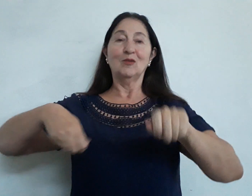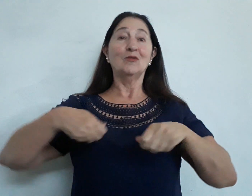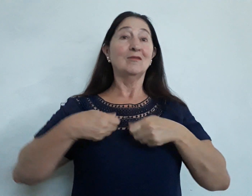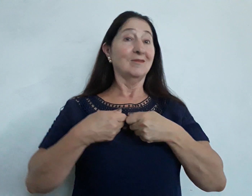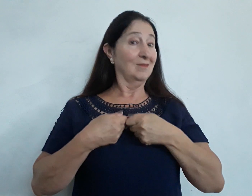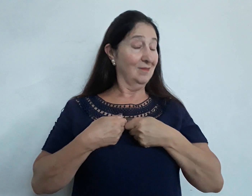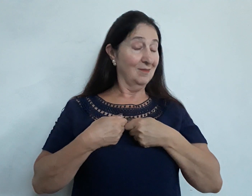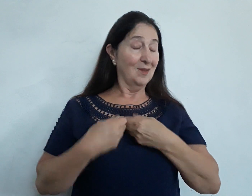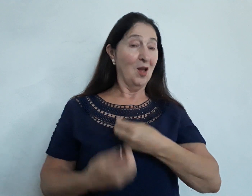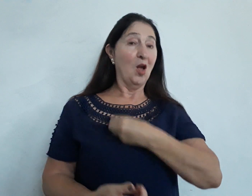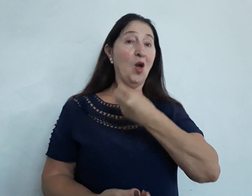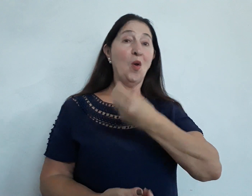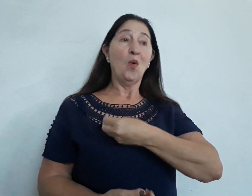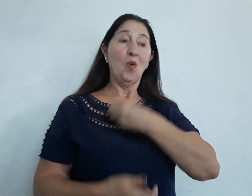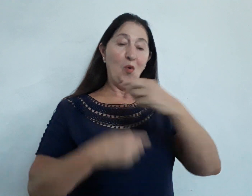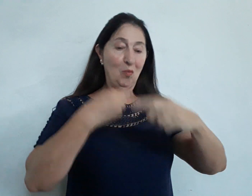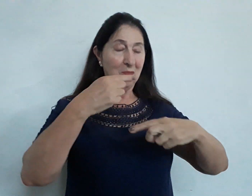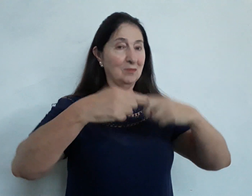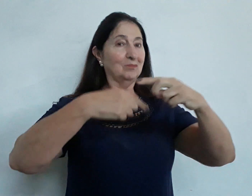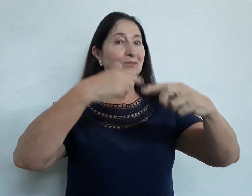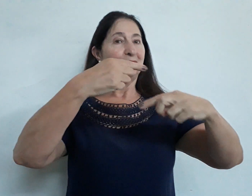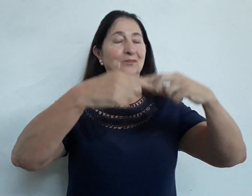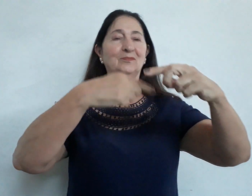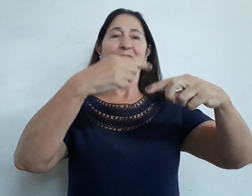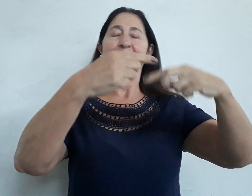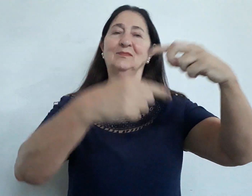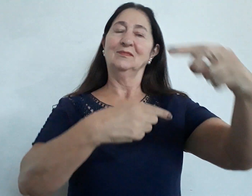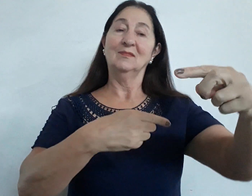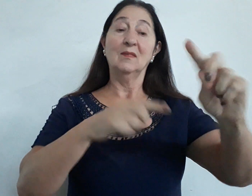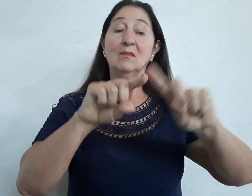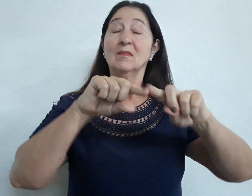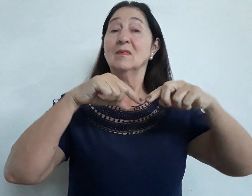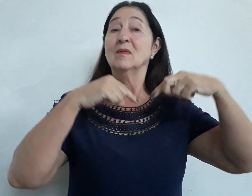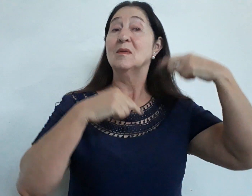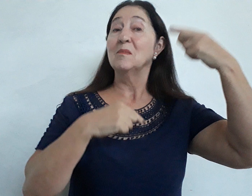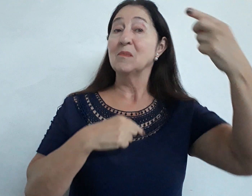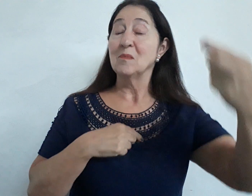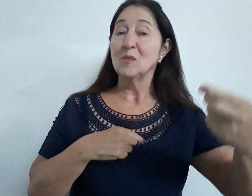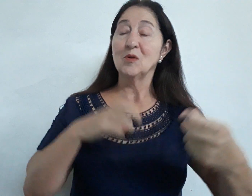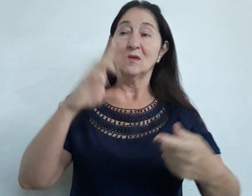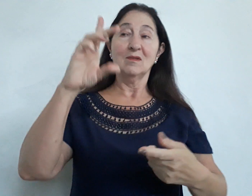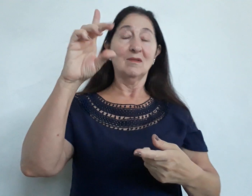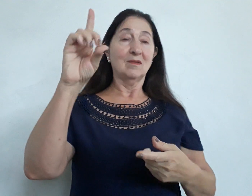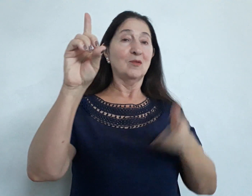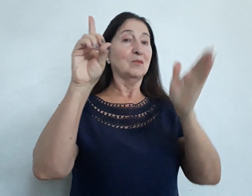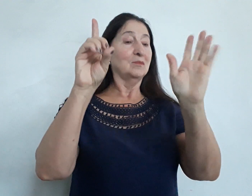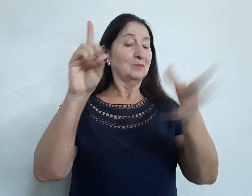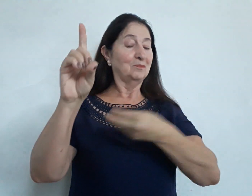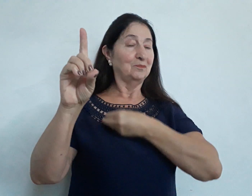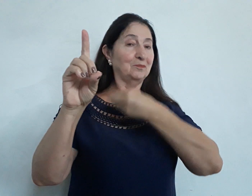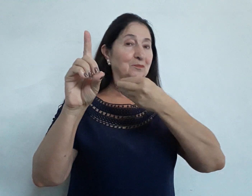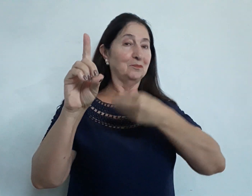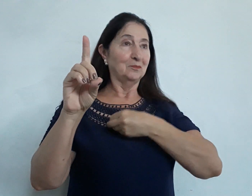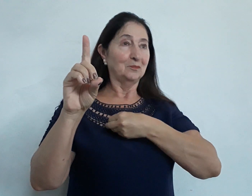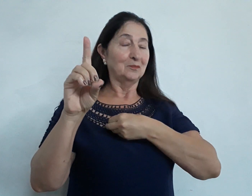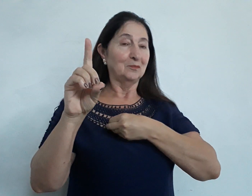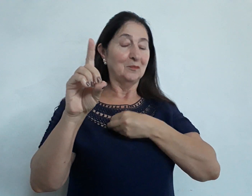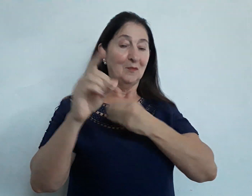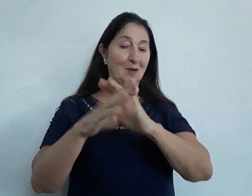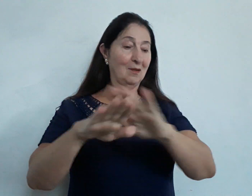participar naquele processo. E depois do Deus, o homem participar, agora nós colocamos em cima do altar e